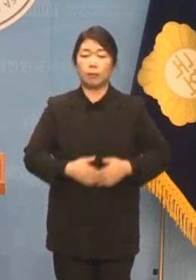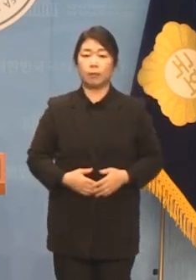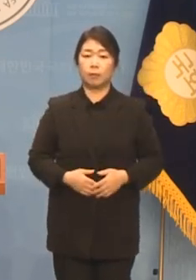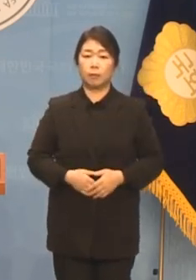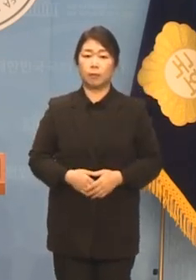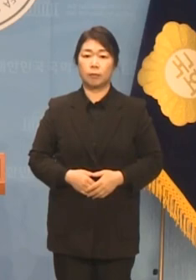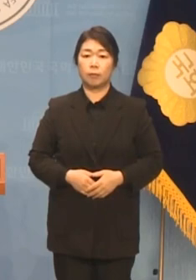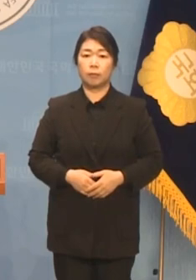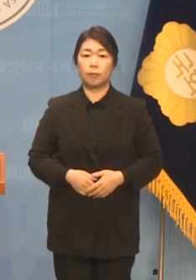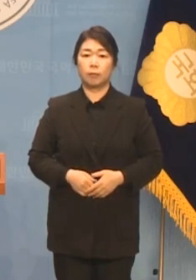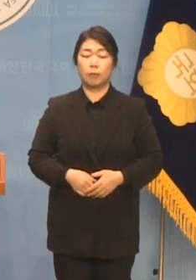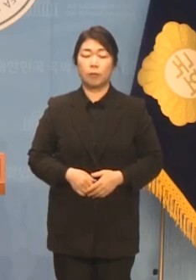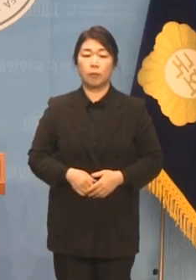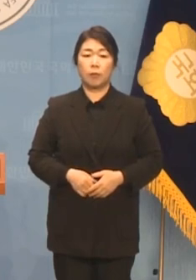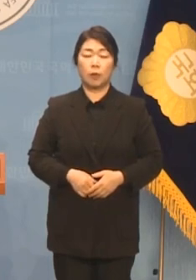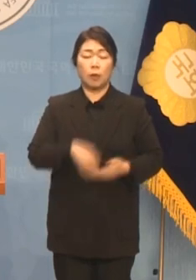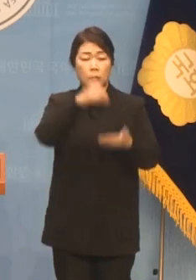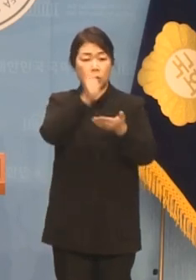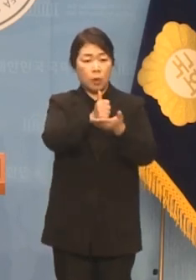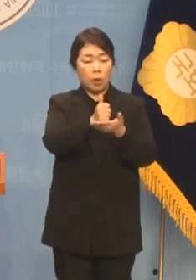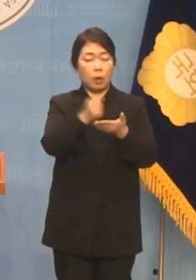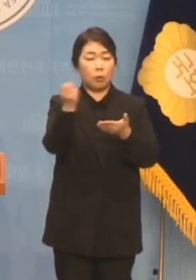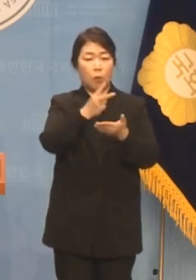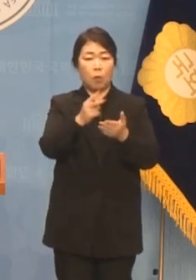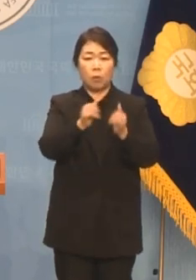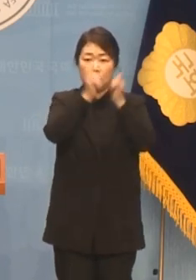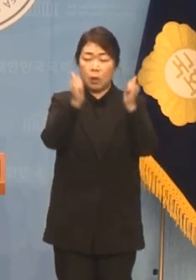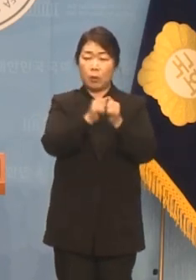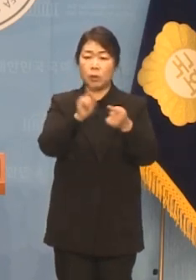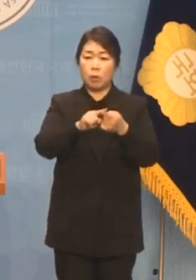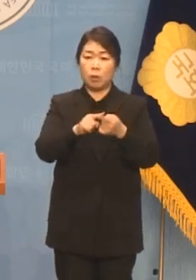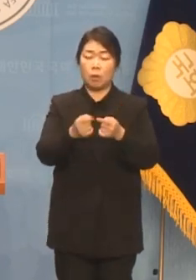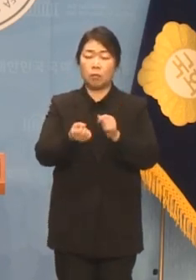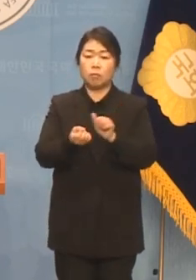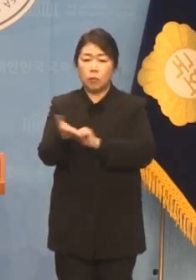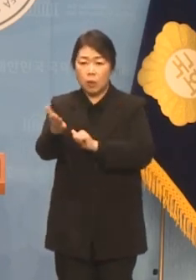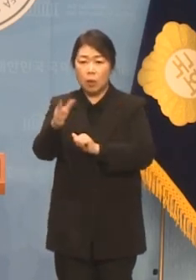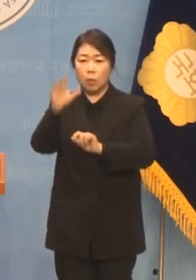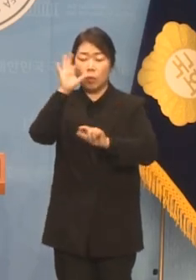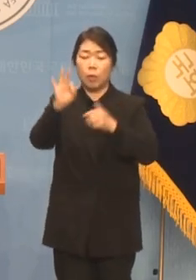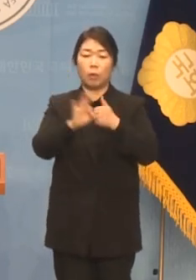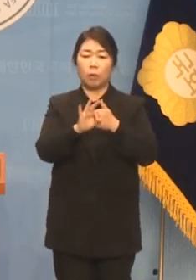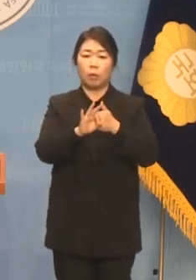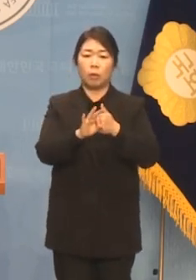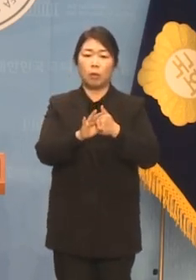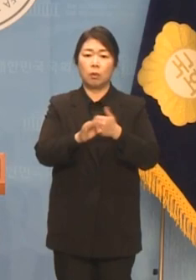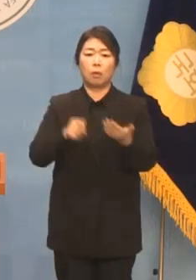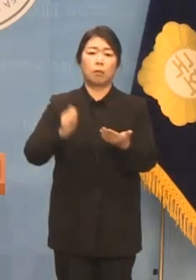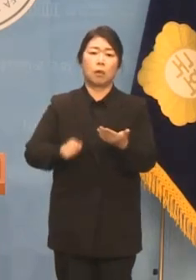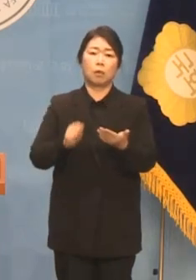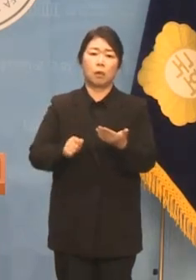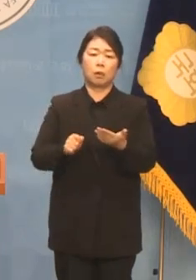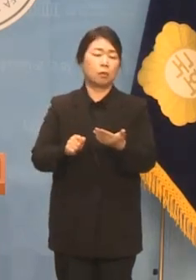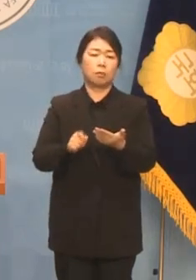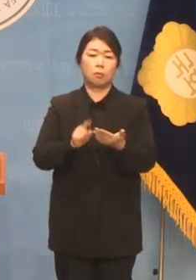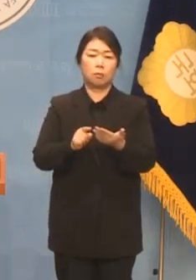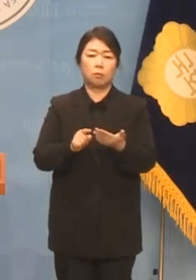판결하였습니다 그 죄질과 사회적 파장을 고려하면 형이 너무나